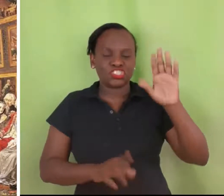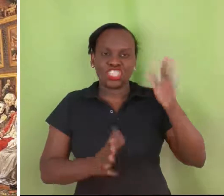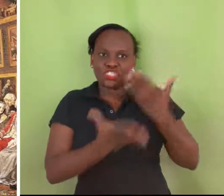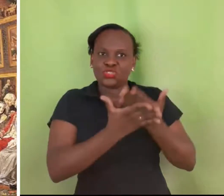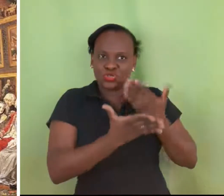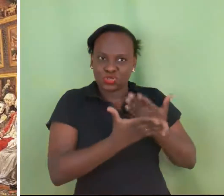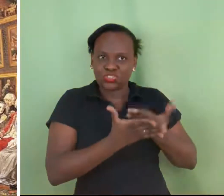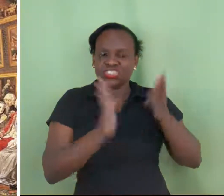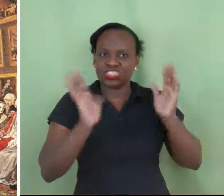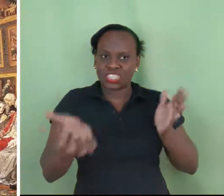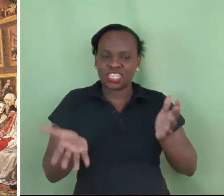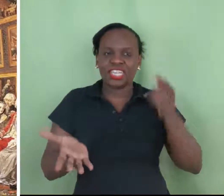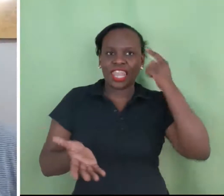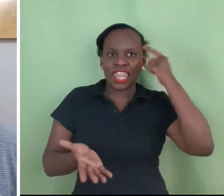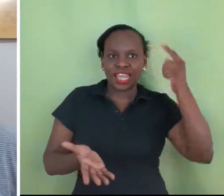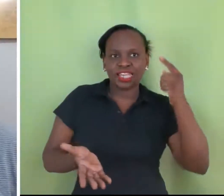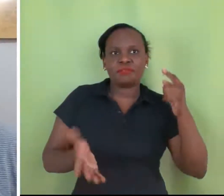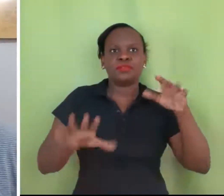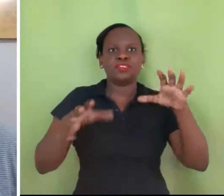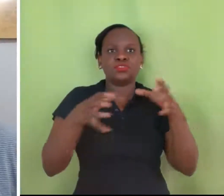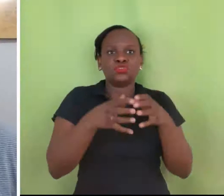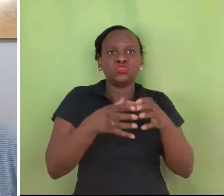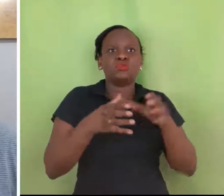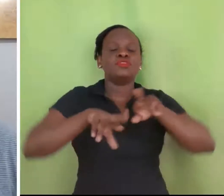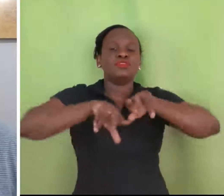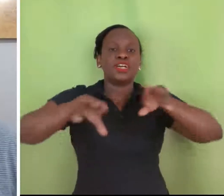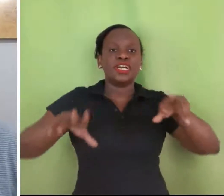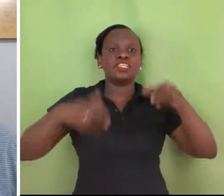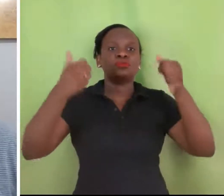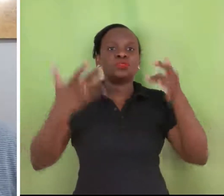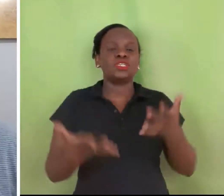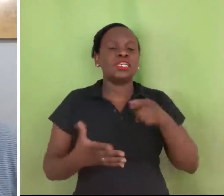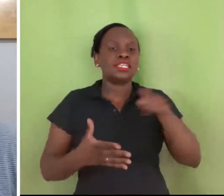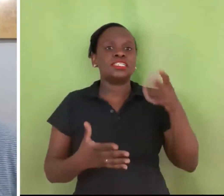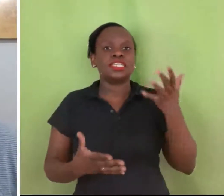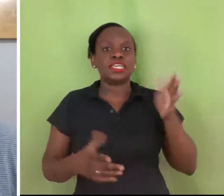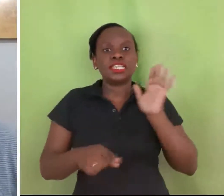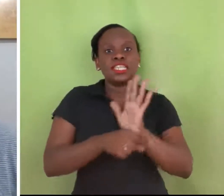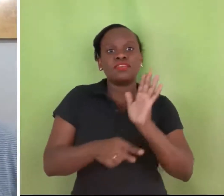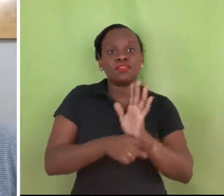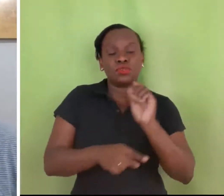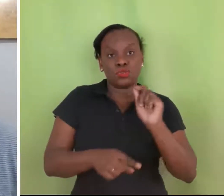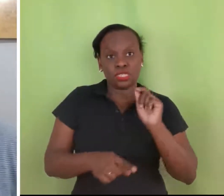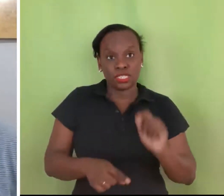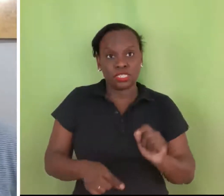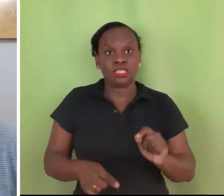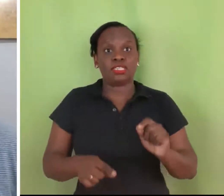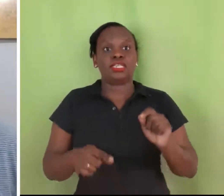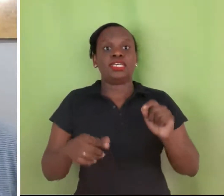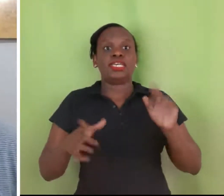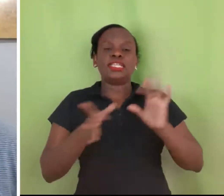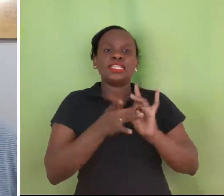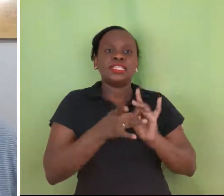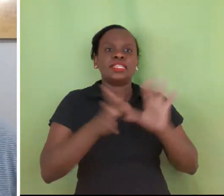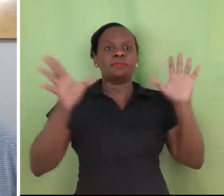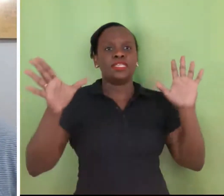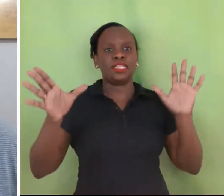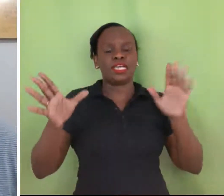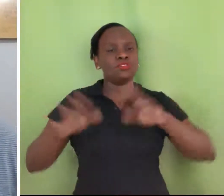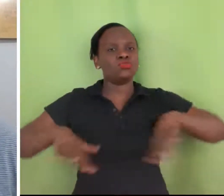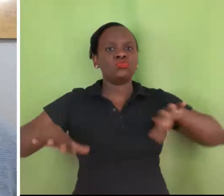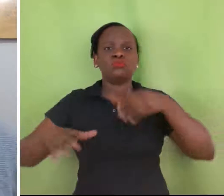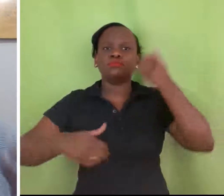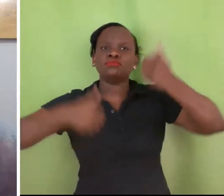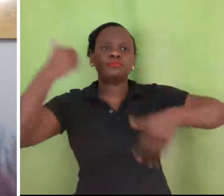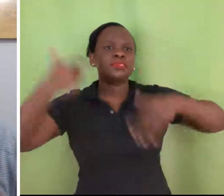do iluminismo, entre outras coisas, o iluminismo defendia o quê? Ele defendia a liberdade de